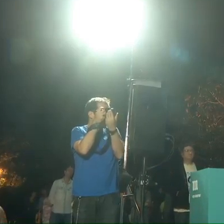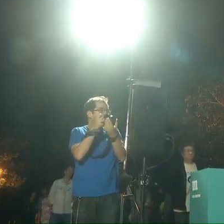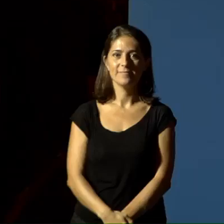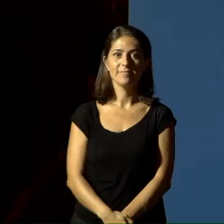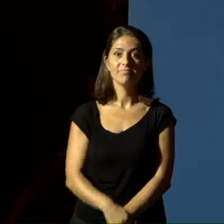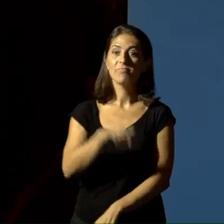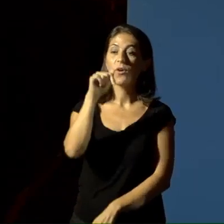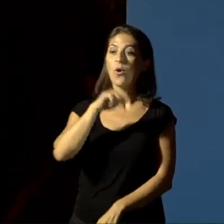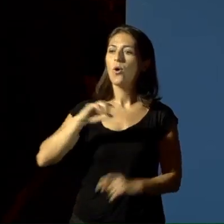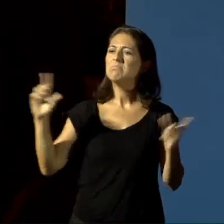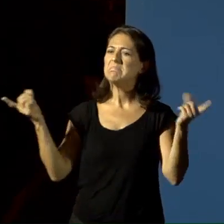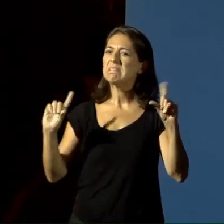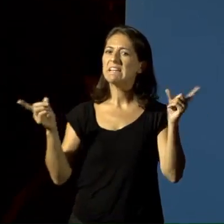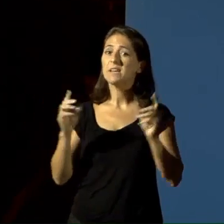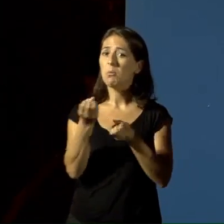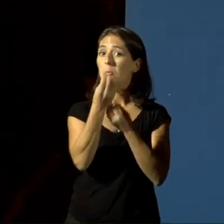Contaban hoxe na tele